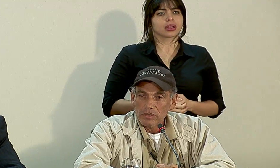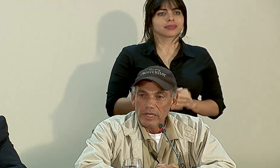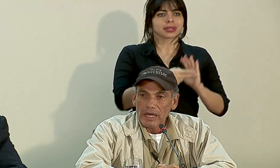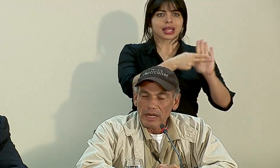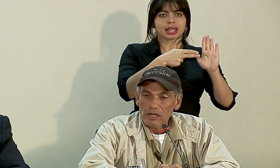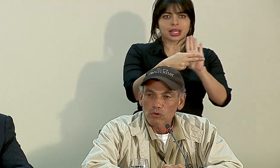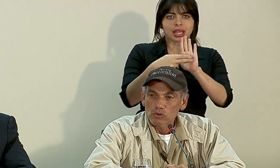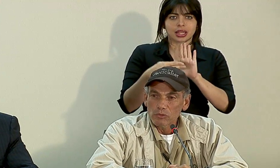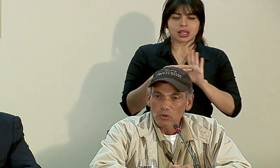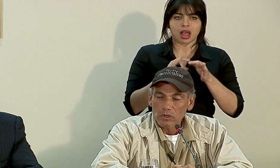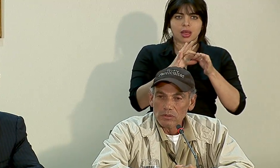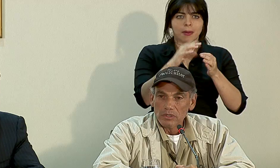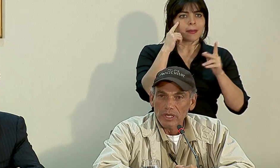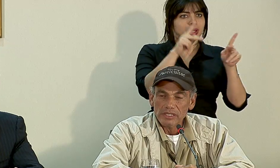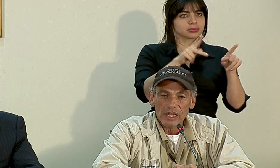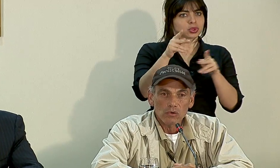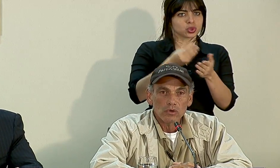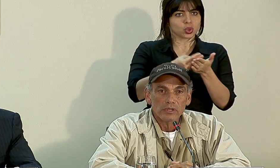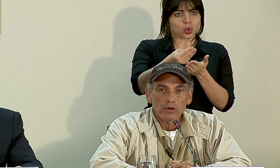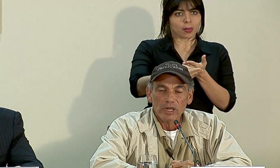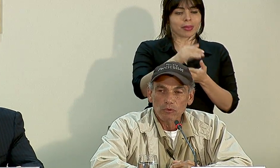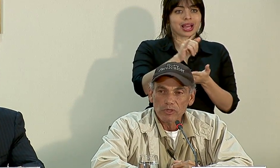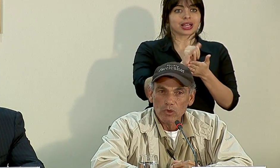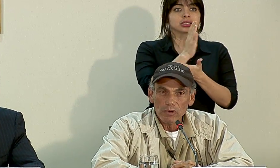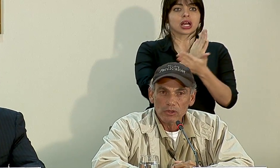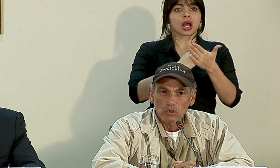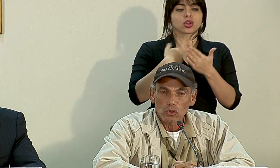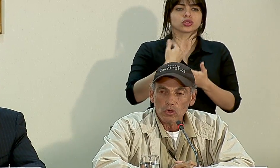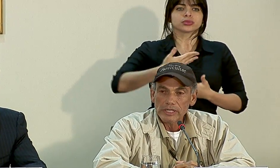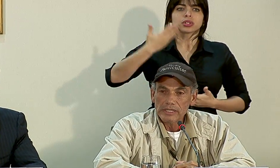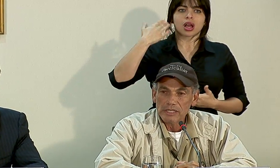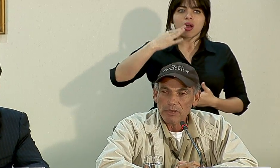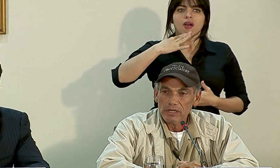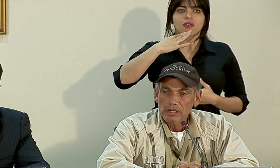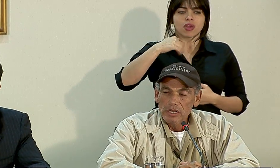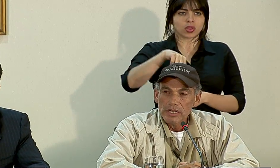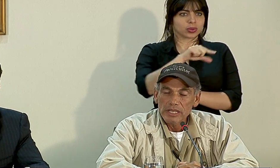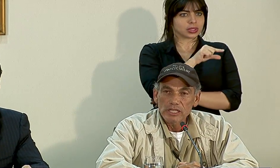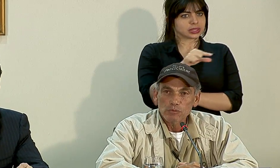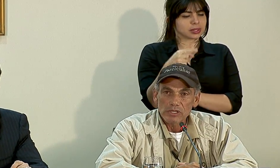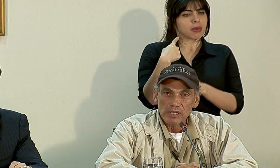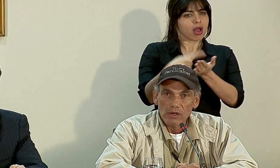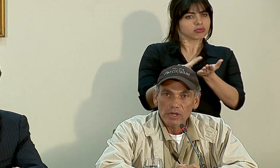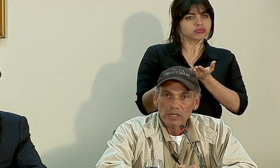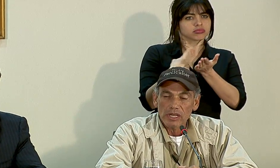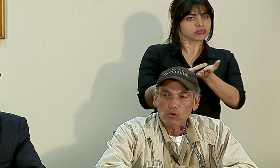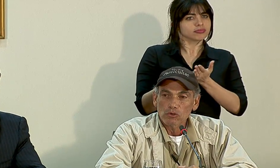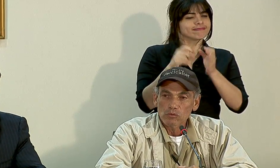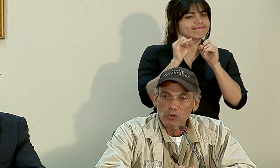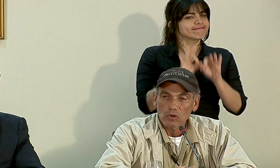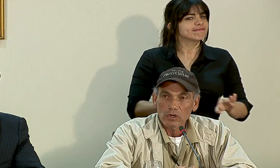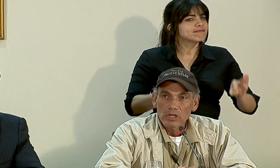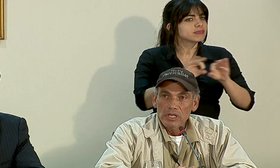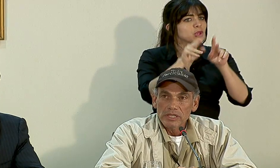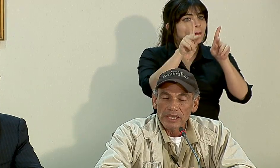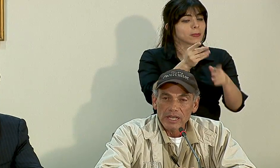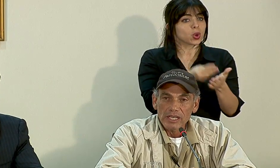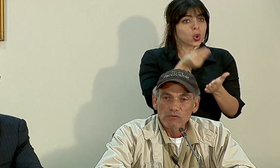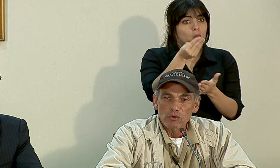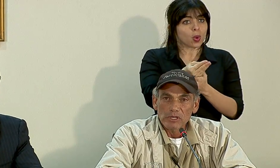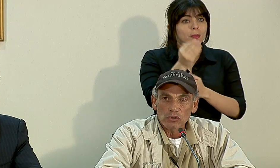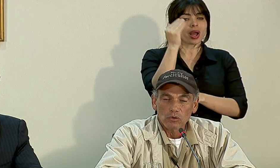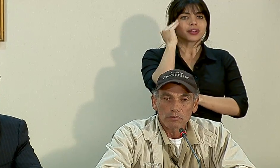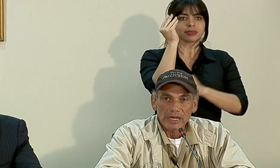etiquetado de cara al consumidor, que es algo de lo que hemos venido hablando toda esta semana, indispensable que el consumidor